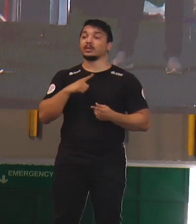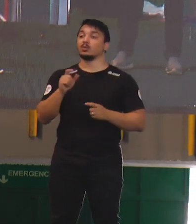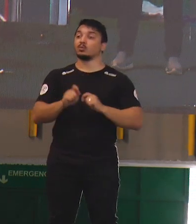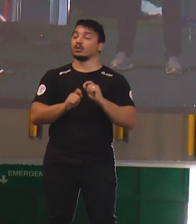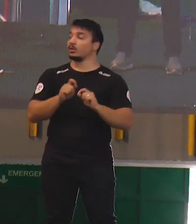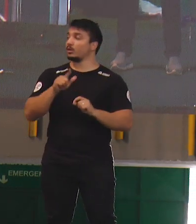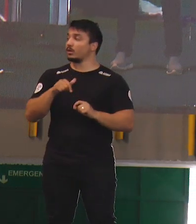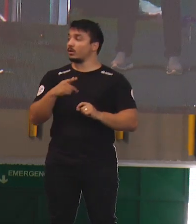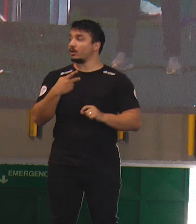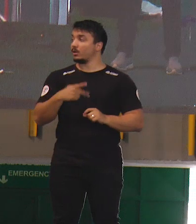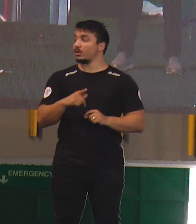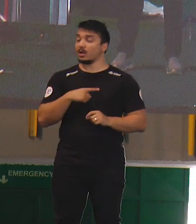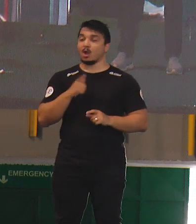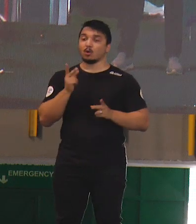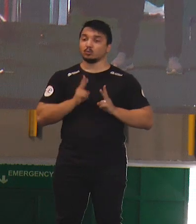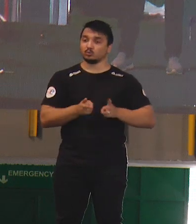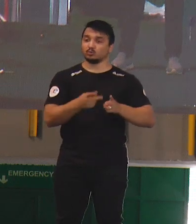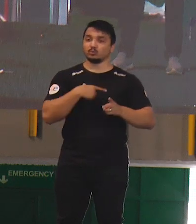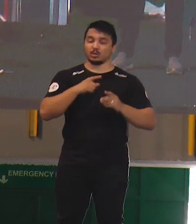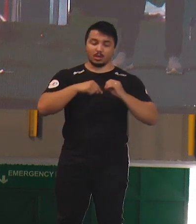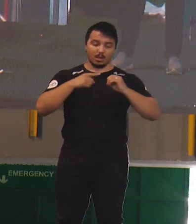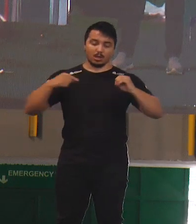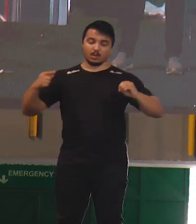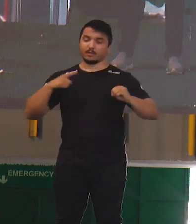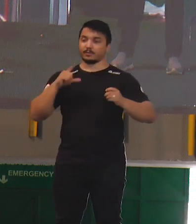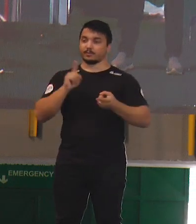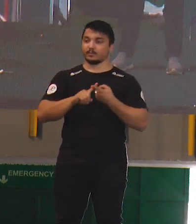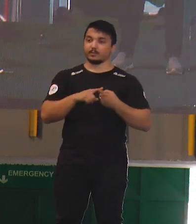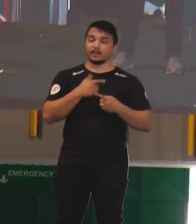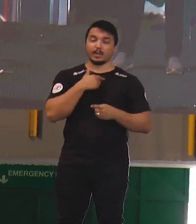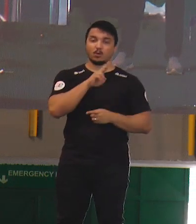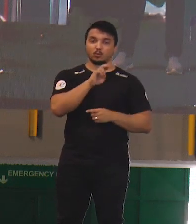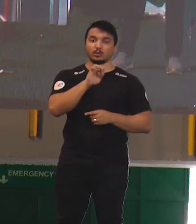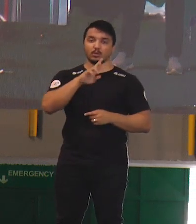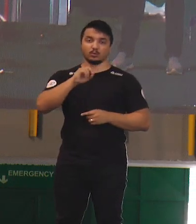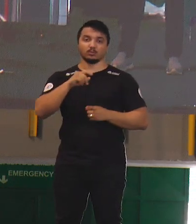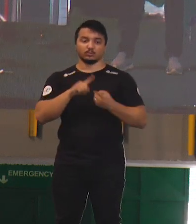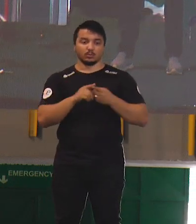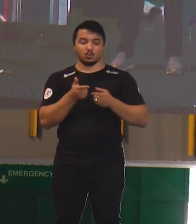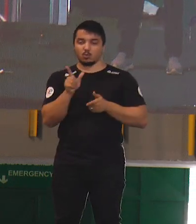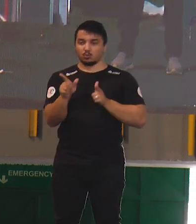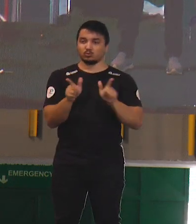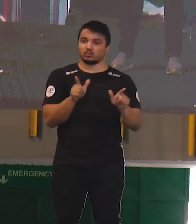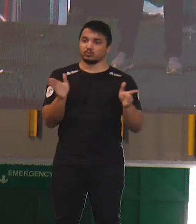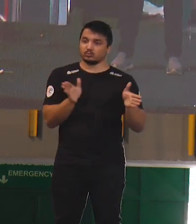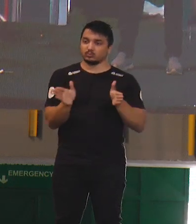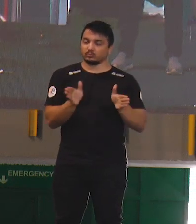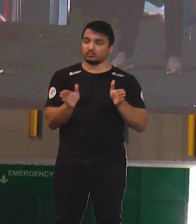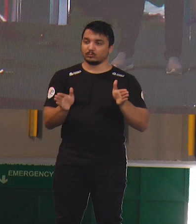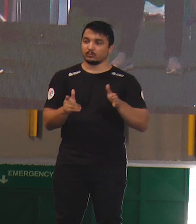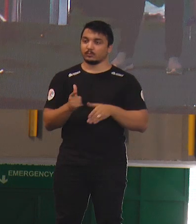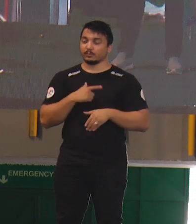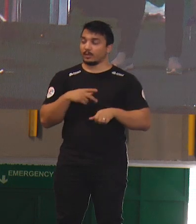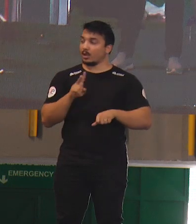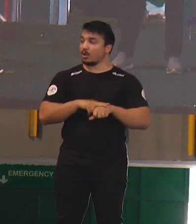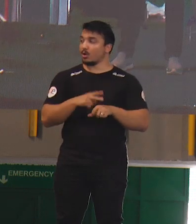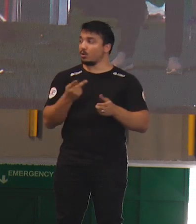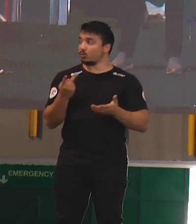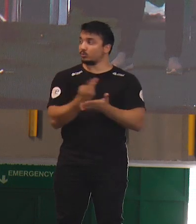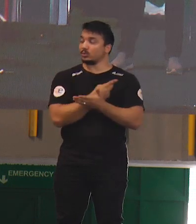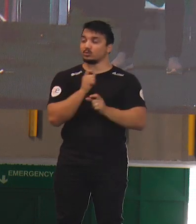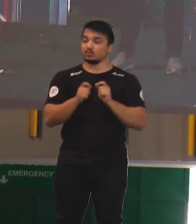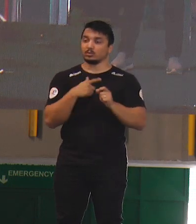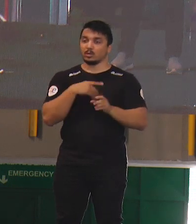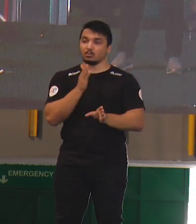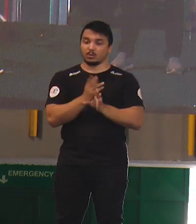o quê? A condução de espermatozoides tanto para um útero como para o outro. Lembrando que a fecundação acontece no terço distal da